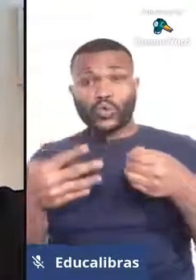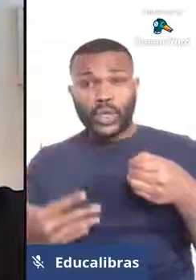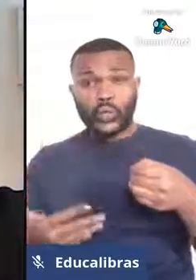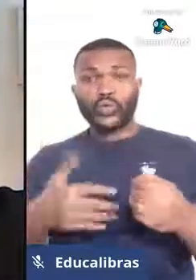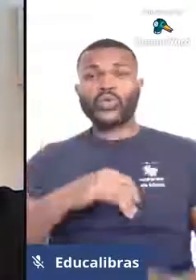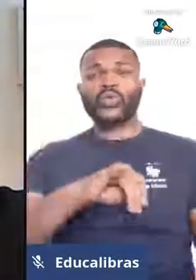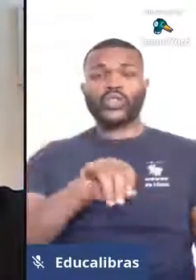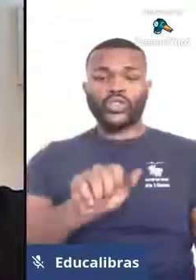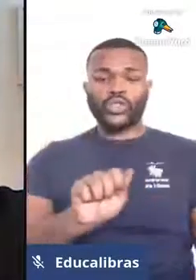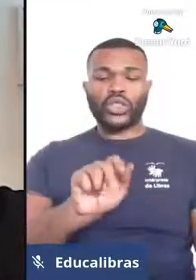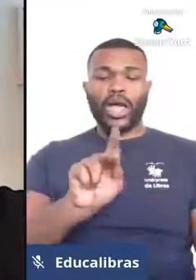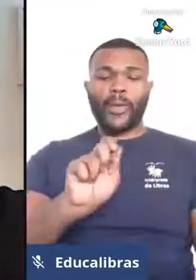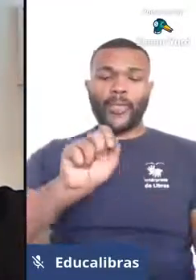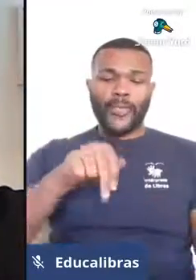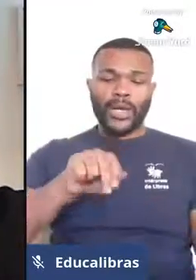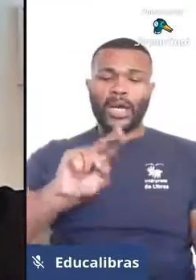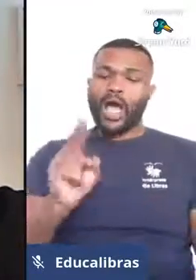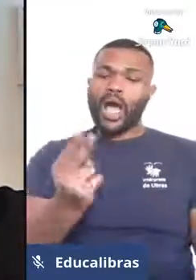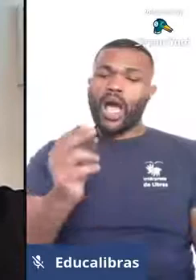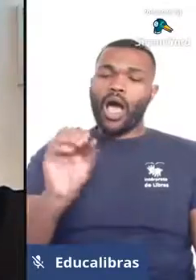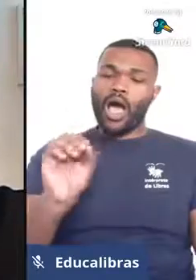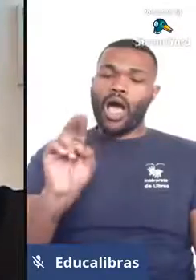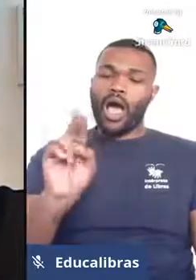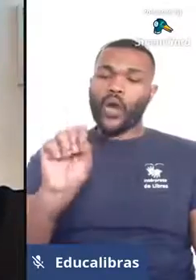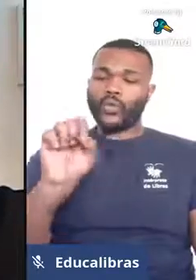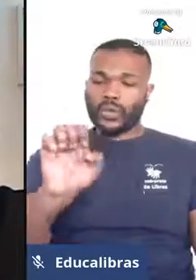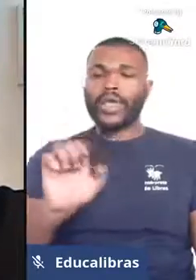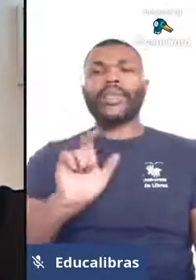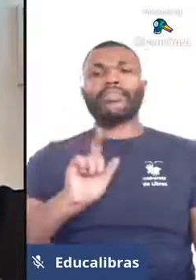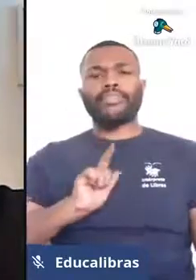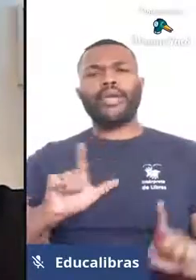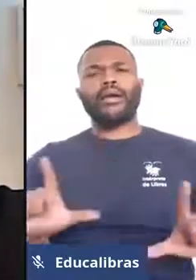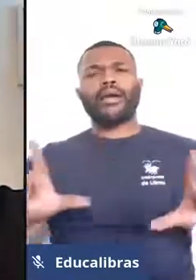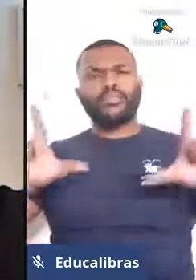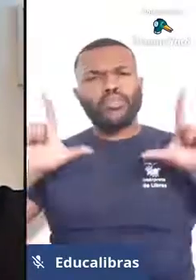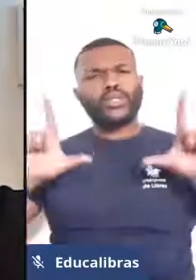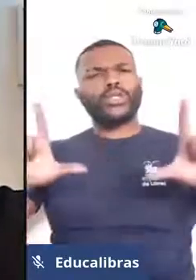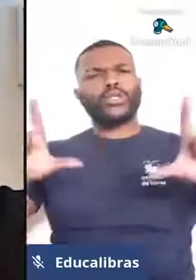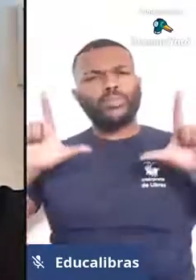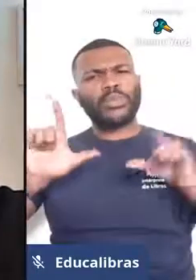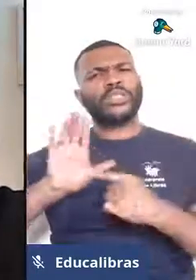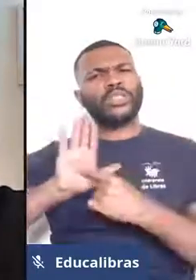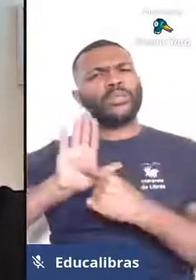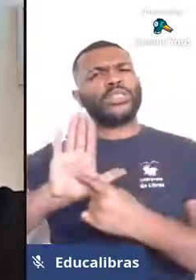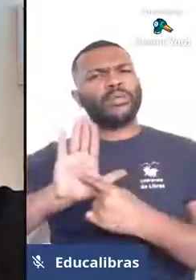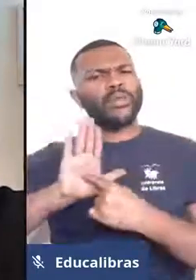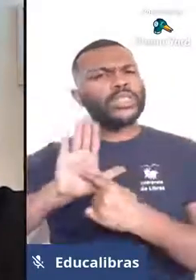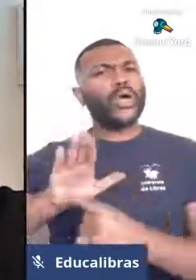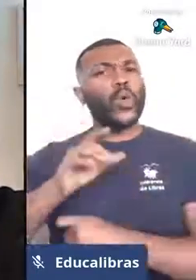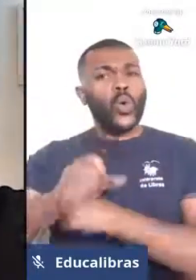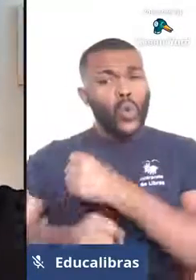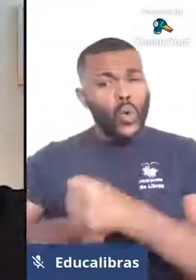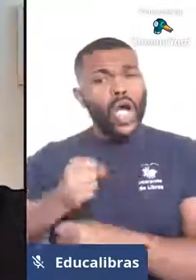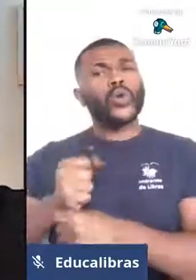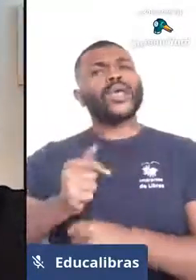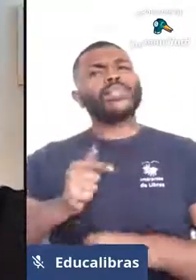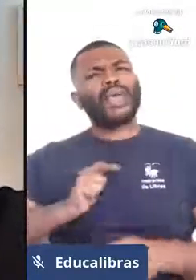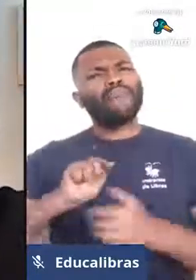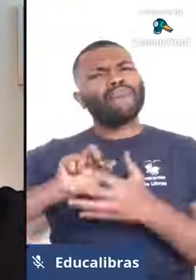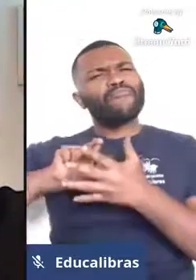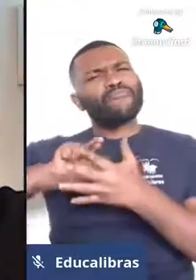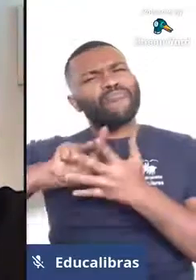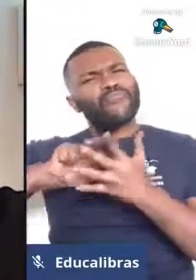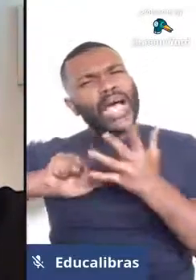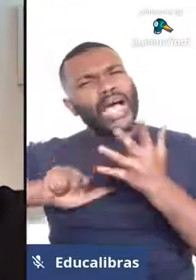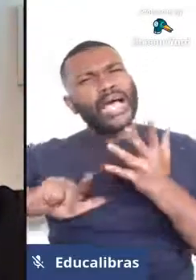muito grande de exposições ao longo do ano, um número de centenas de eventos, né? Poucos deles